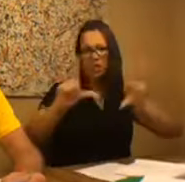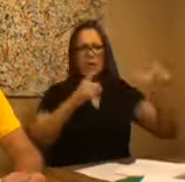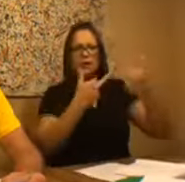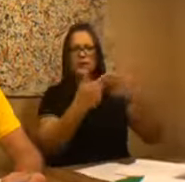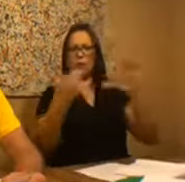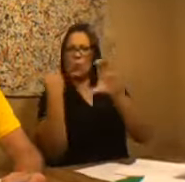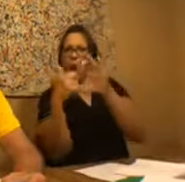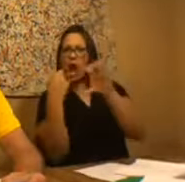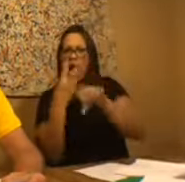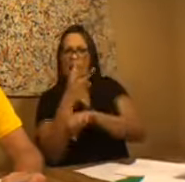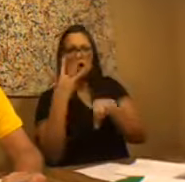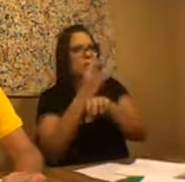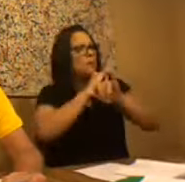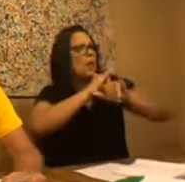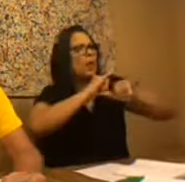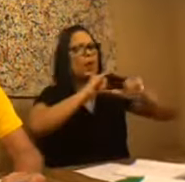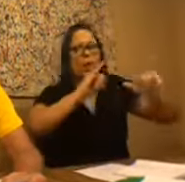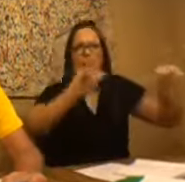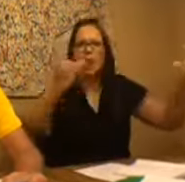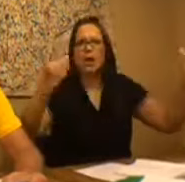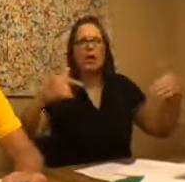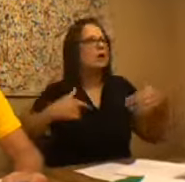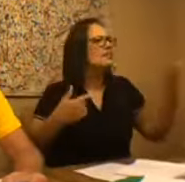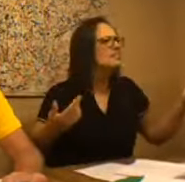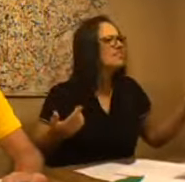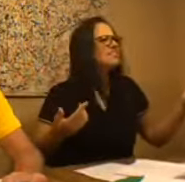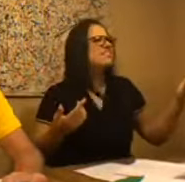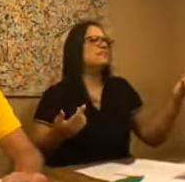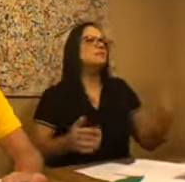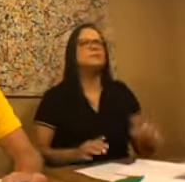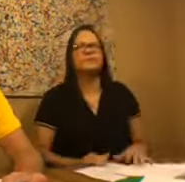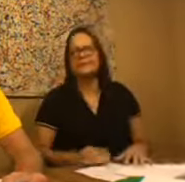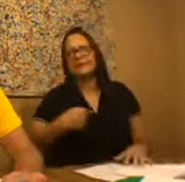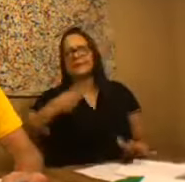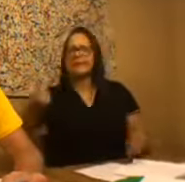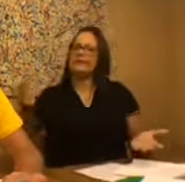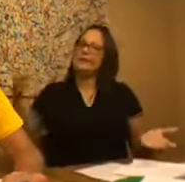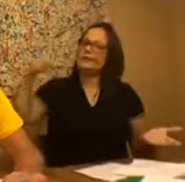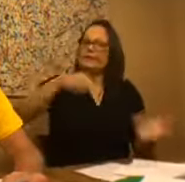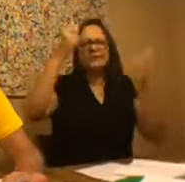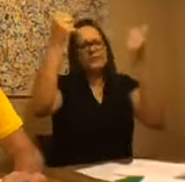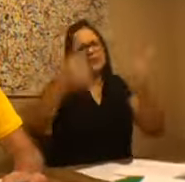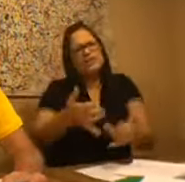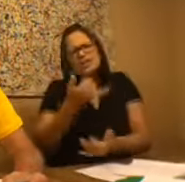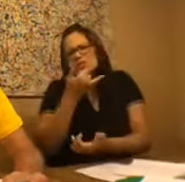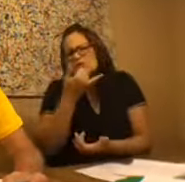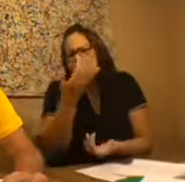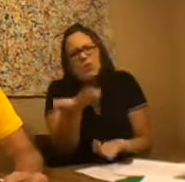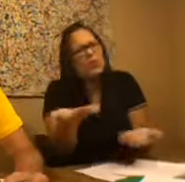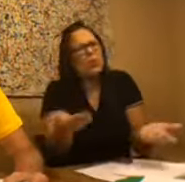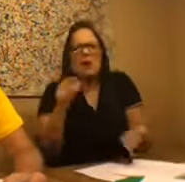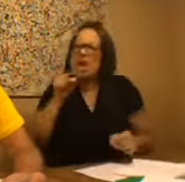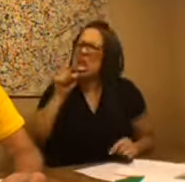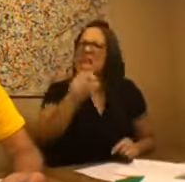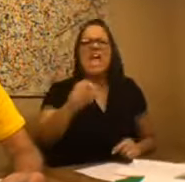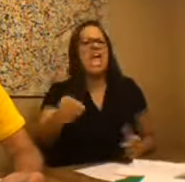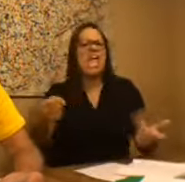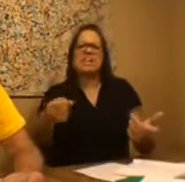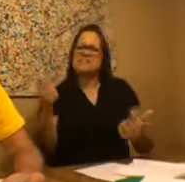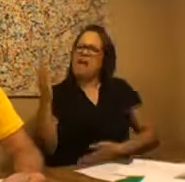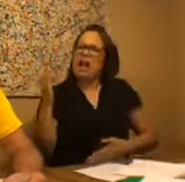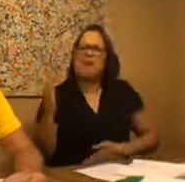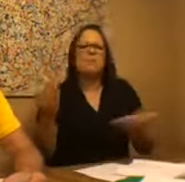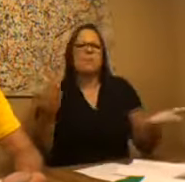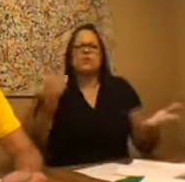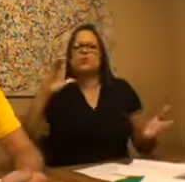verdade zap então eu tenho que explicar isso é coisa de canalha sou um canalha pra fazer um vagabundo